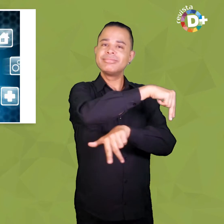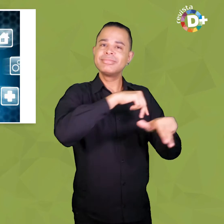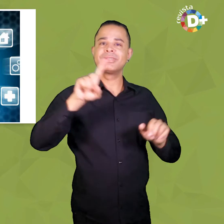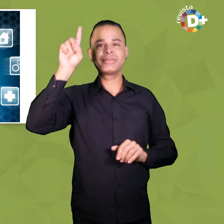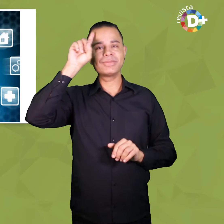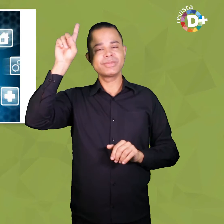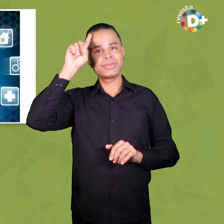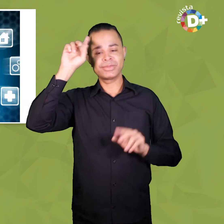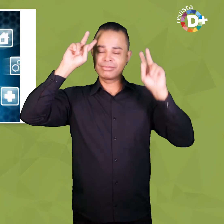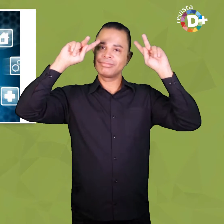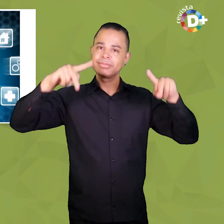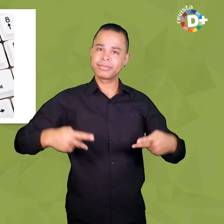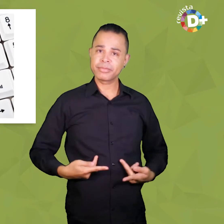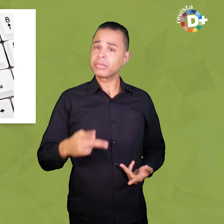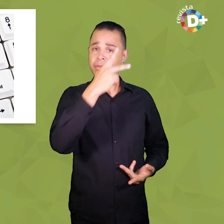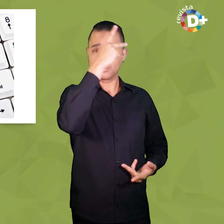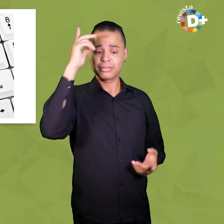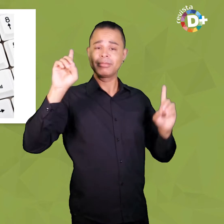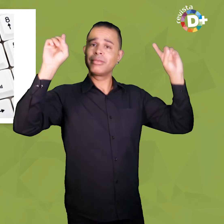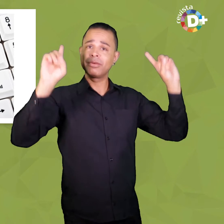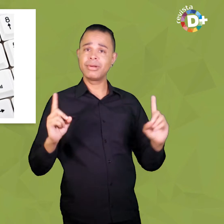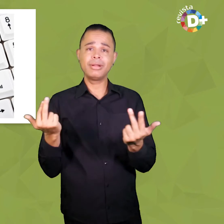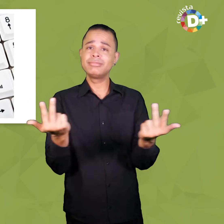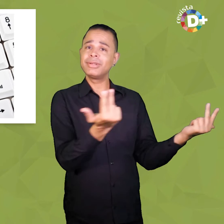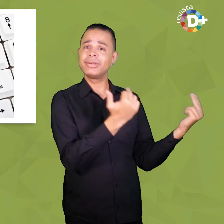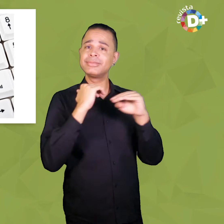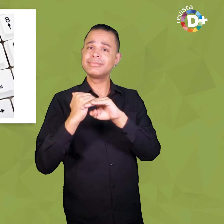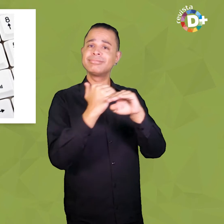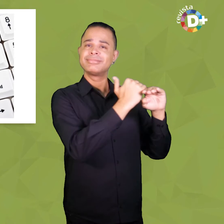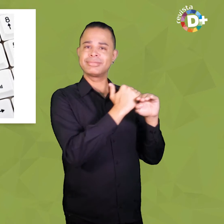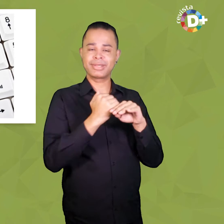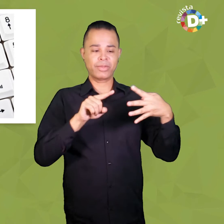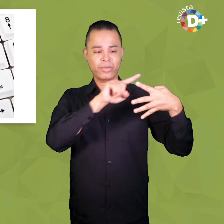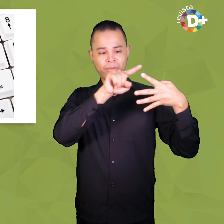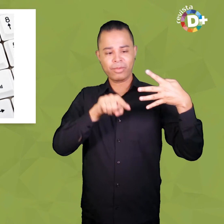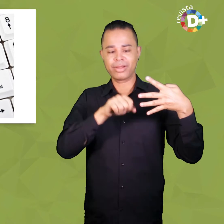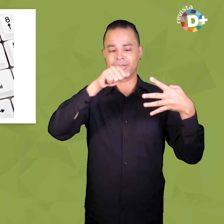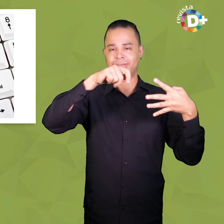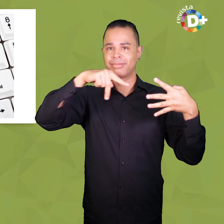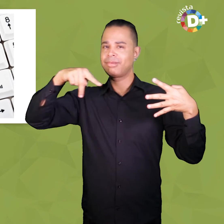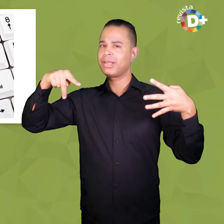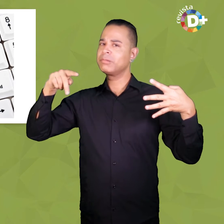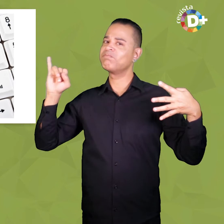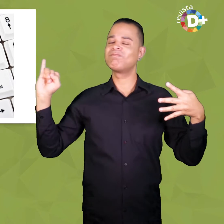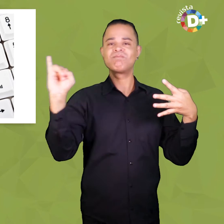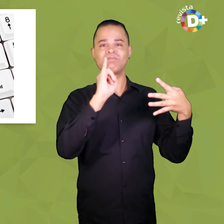deficiência não seria diferente estamos quatro aplicativo essenciais para ajudar pessoa com